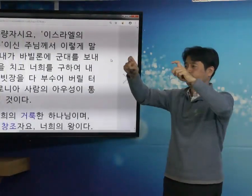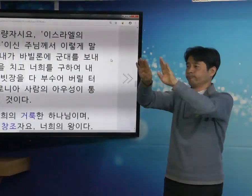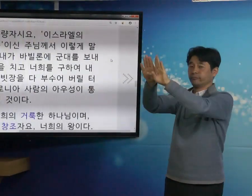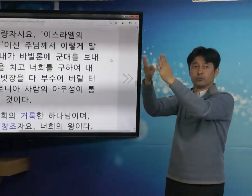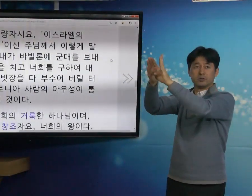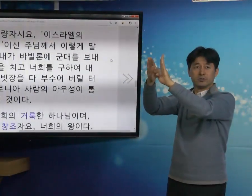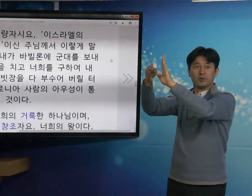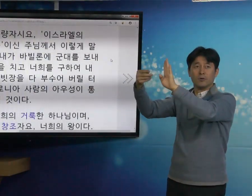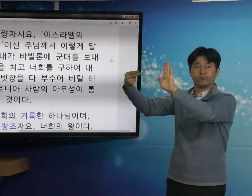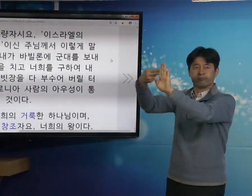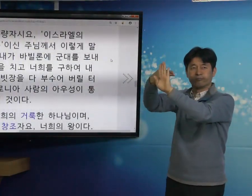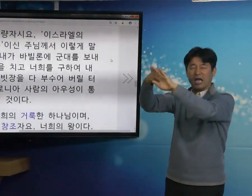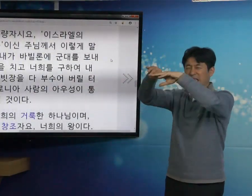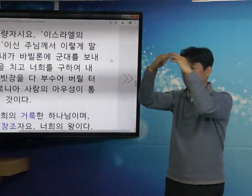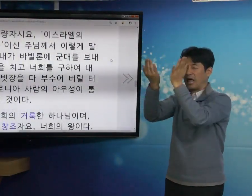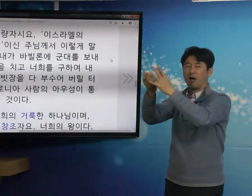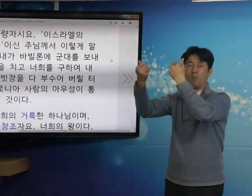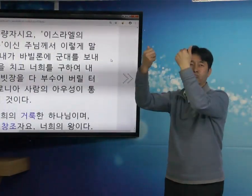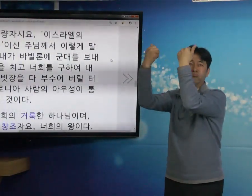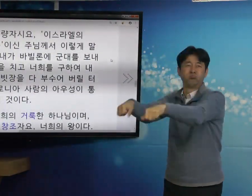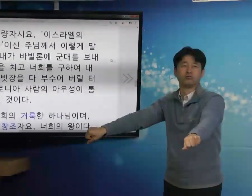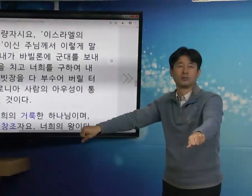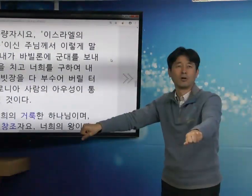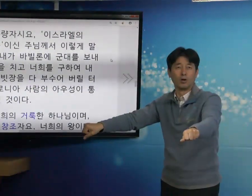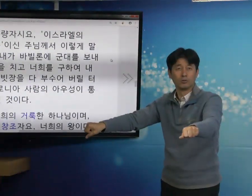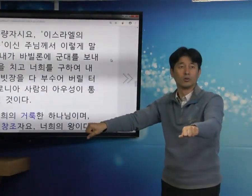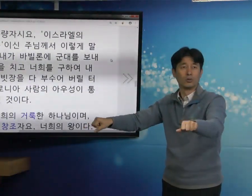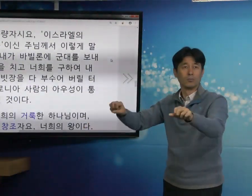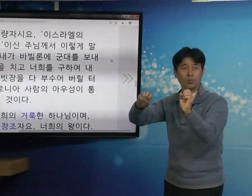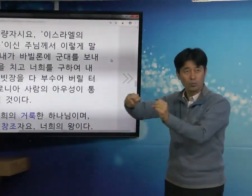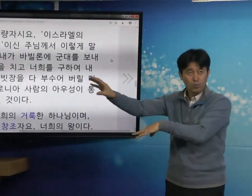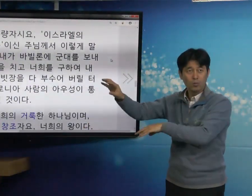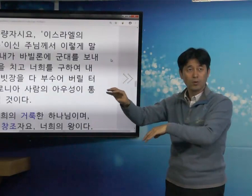성문 빗장을 다 부수어 버릴 터이니